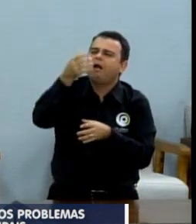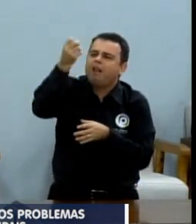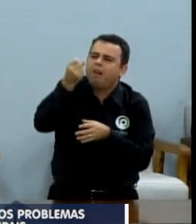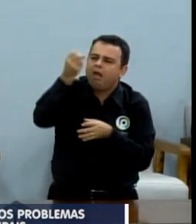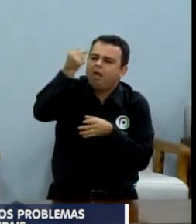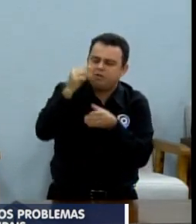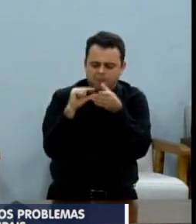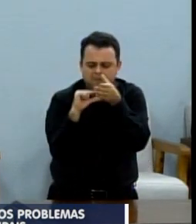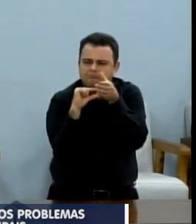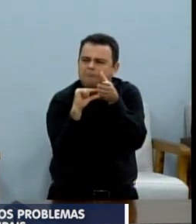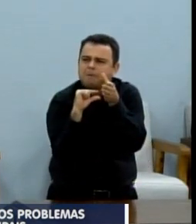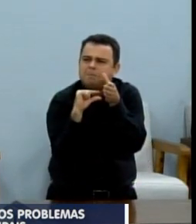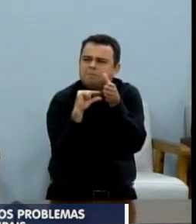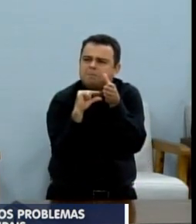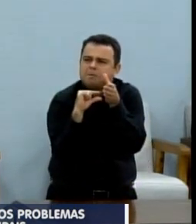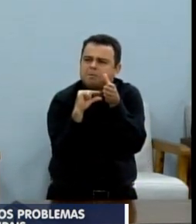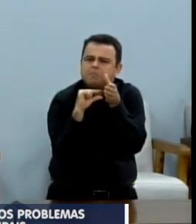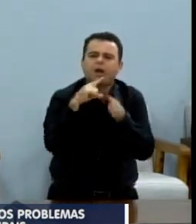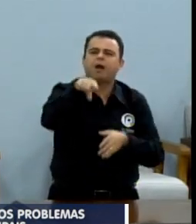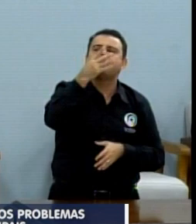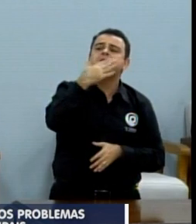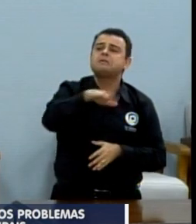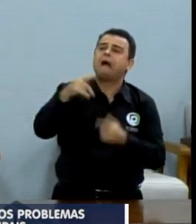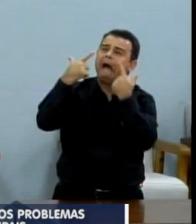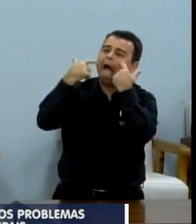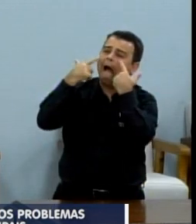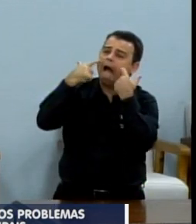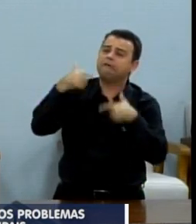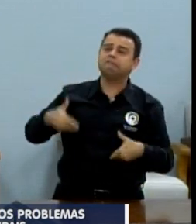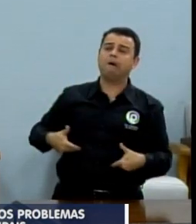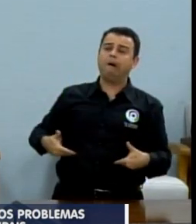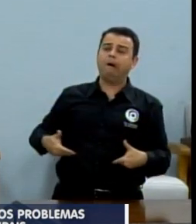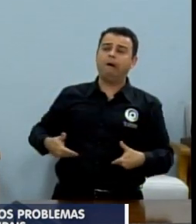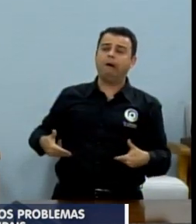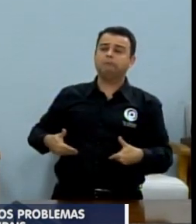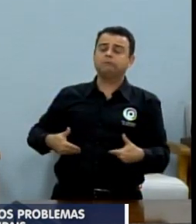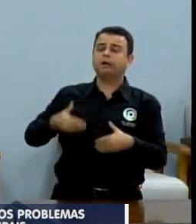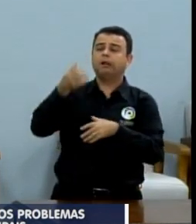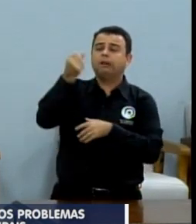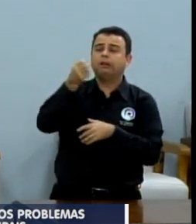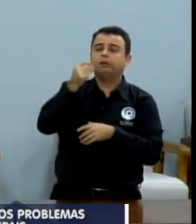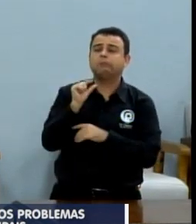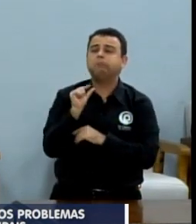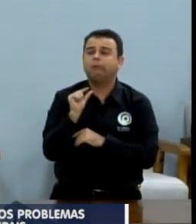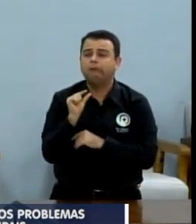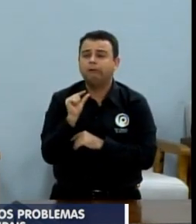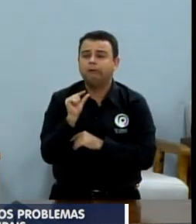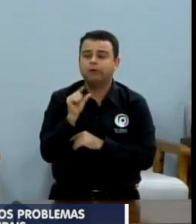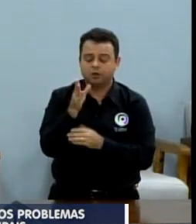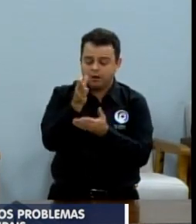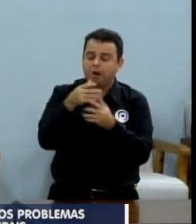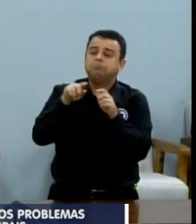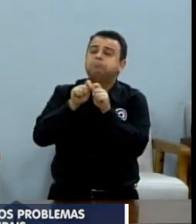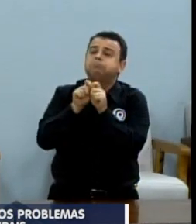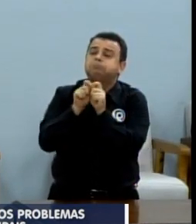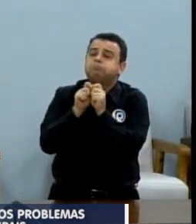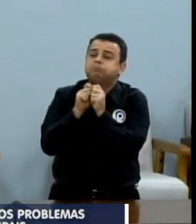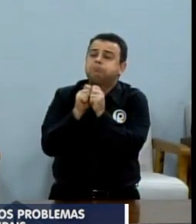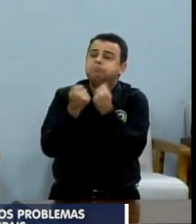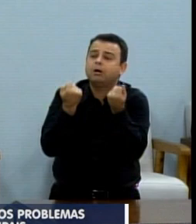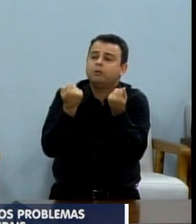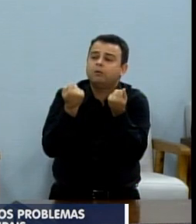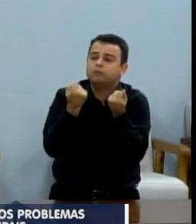que tá de chora de fome criança chora de fome dividiu um pãozinho para